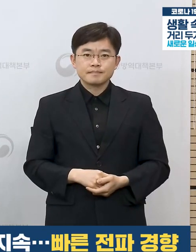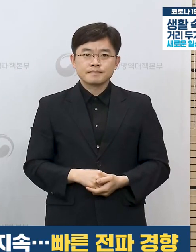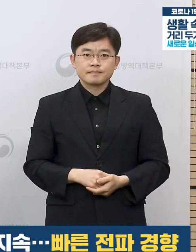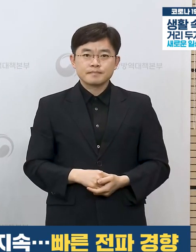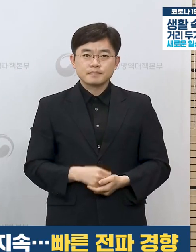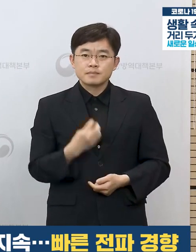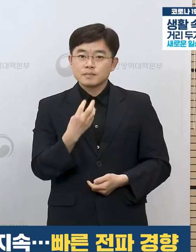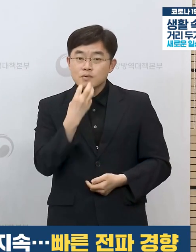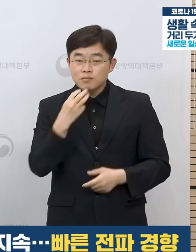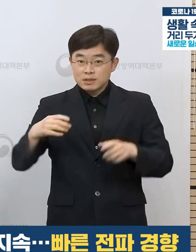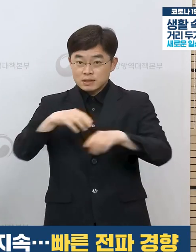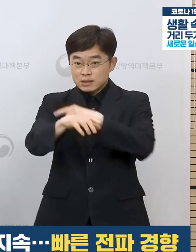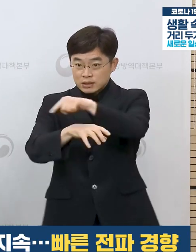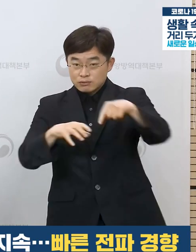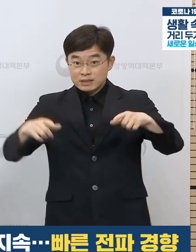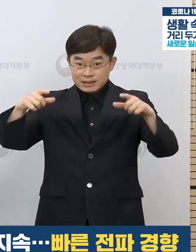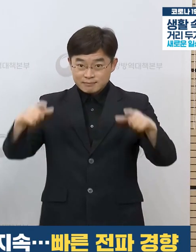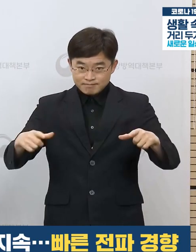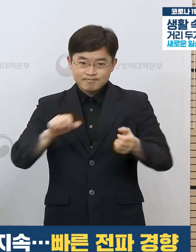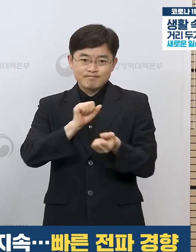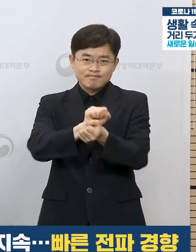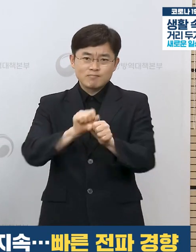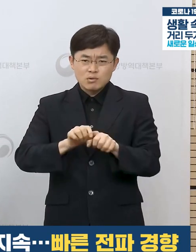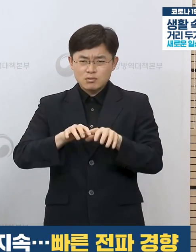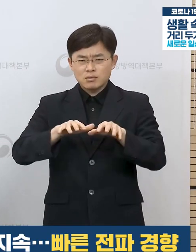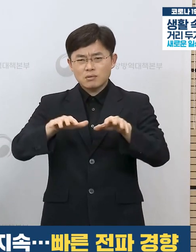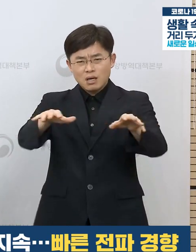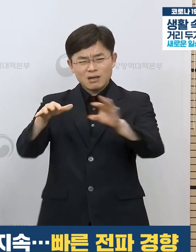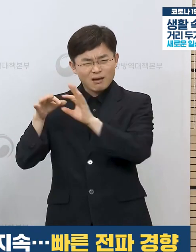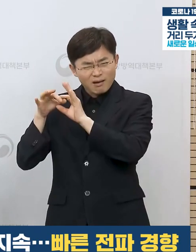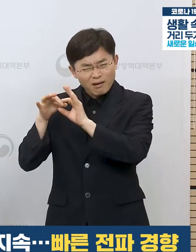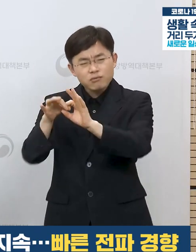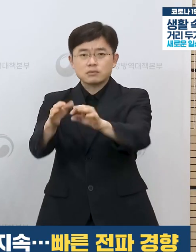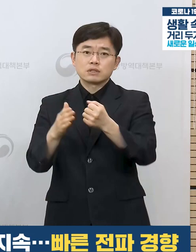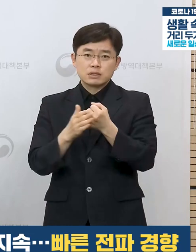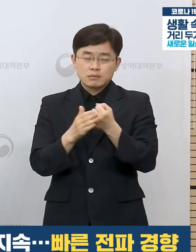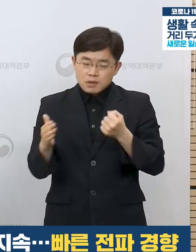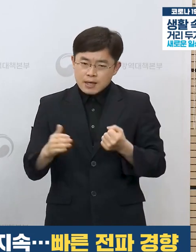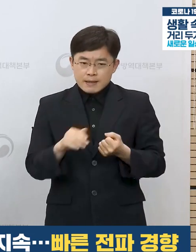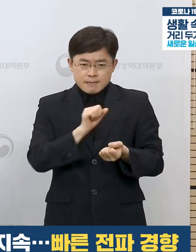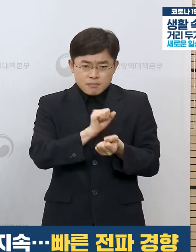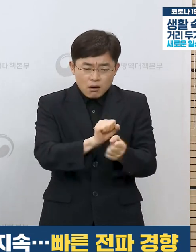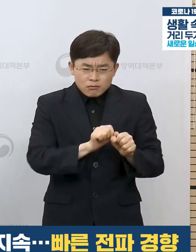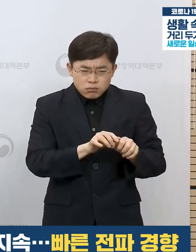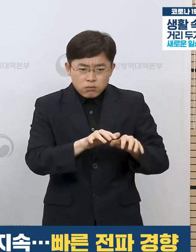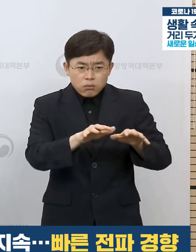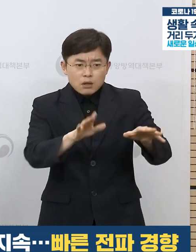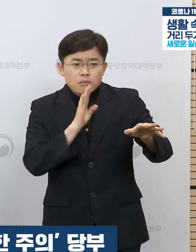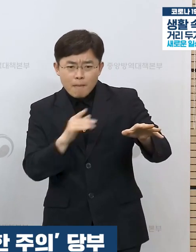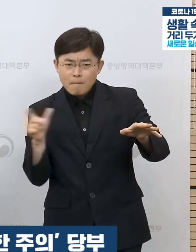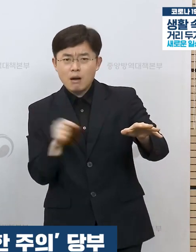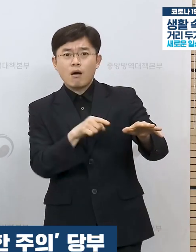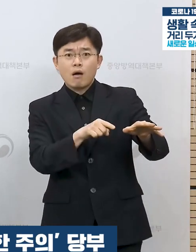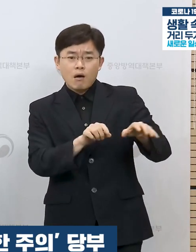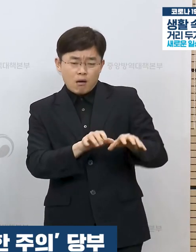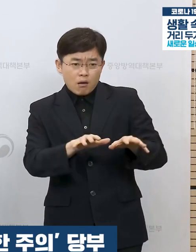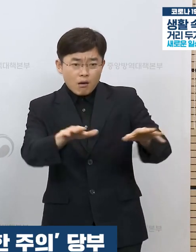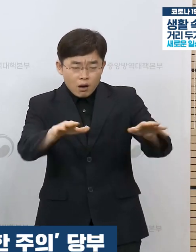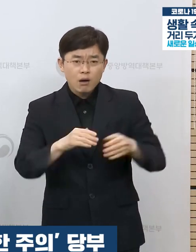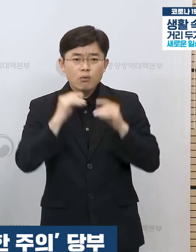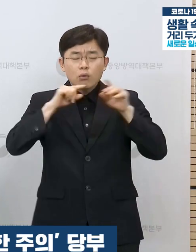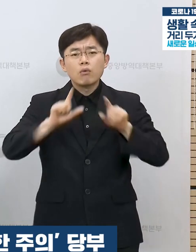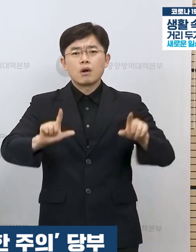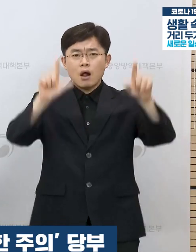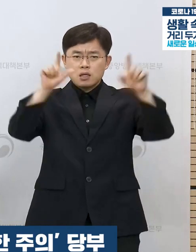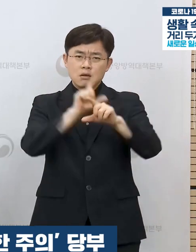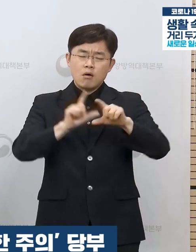중앙방역대책본부는 수도권에서 코로나19 집단 발생이 지속되고 있어 빠른 전파가 이루어지는 경향이 있으므로 주말을 맞아